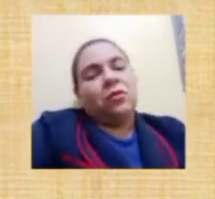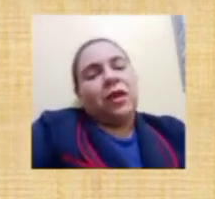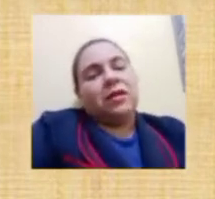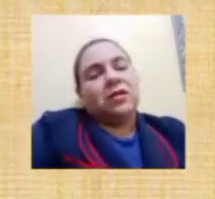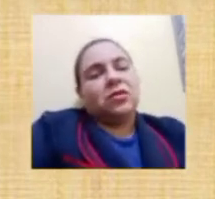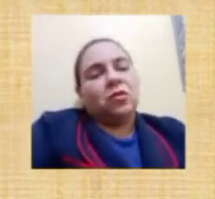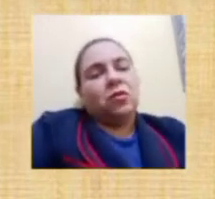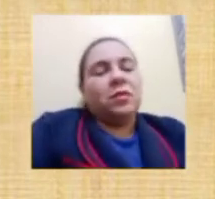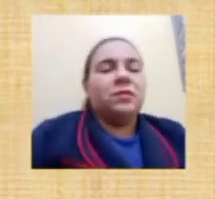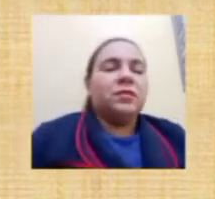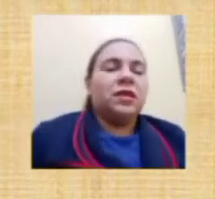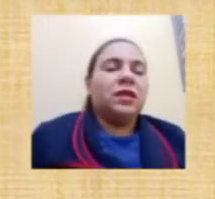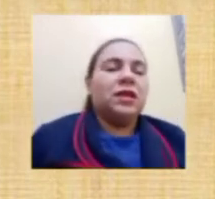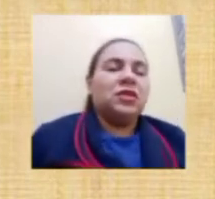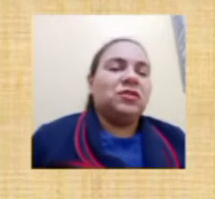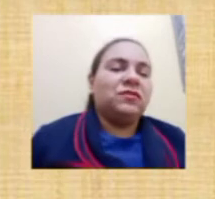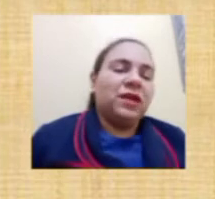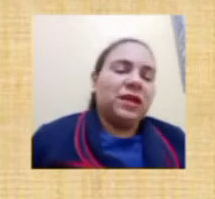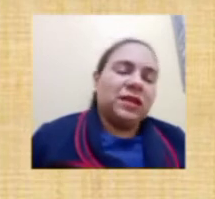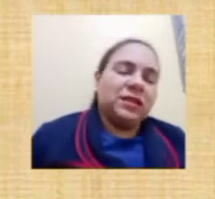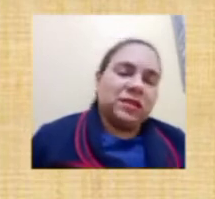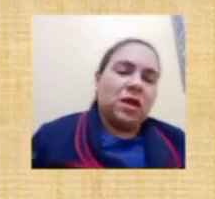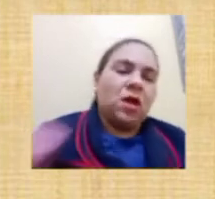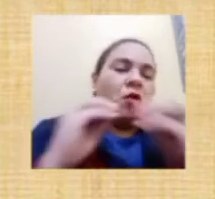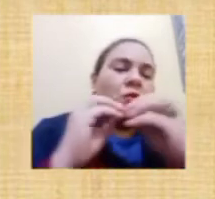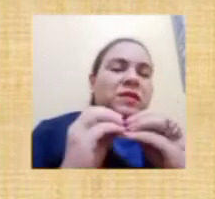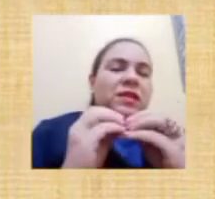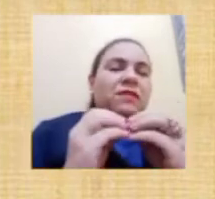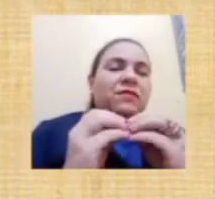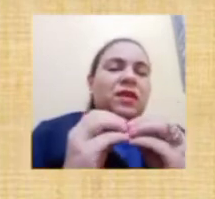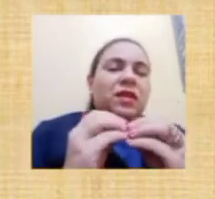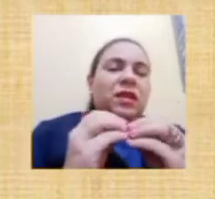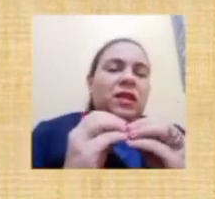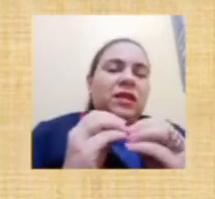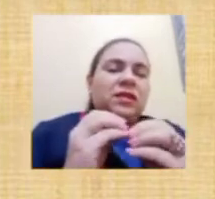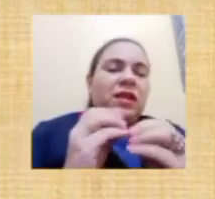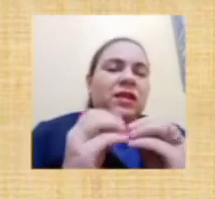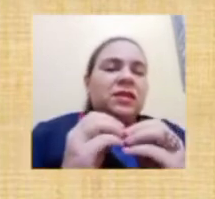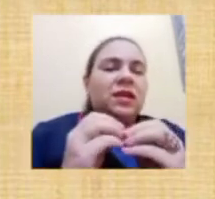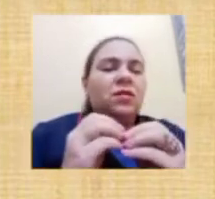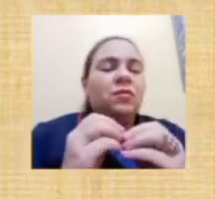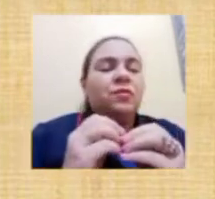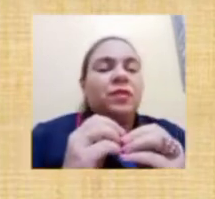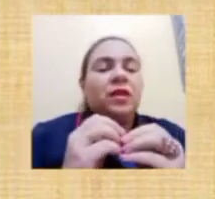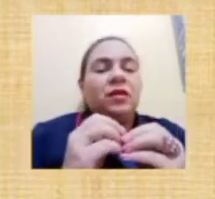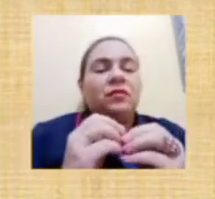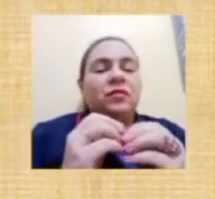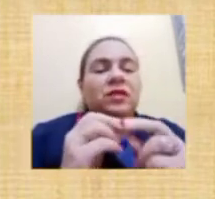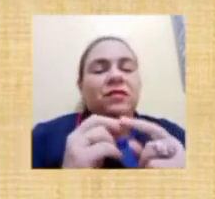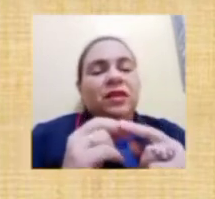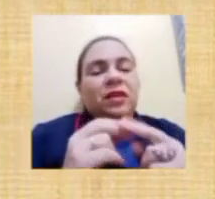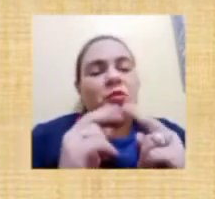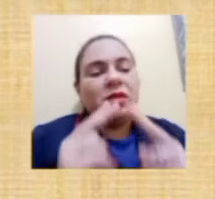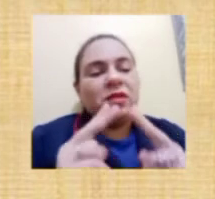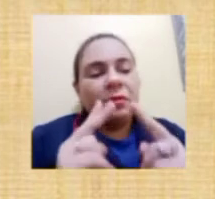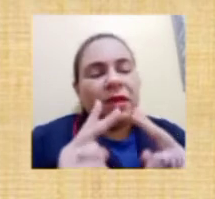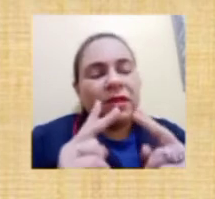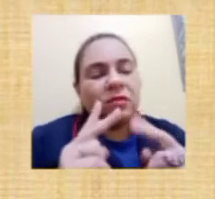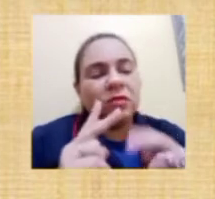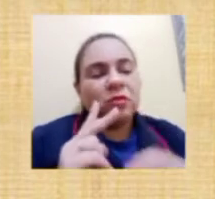Quanto é a soma e a diferença entre menos 7